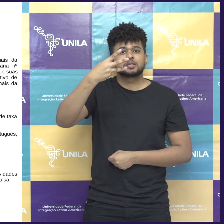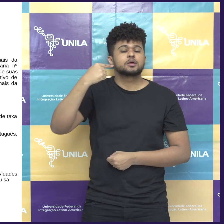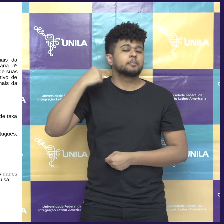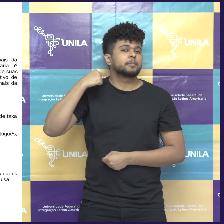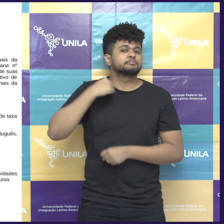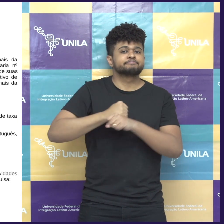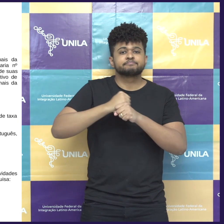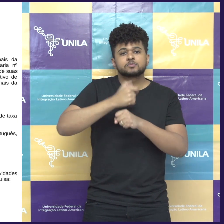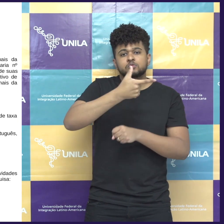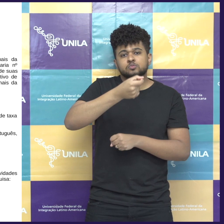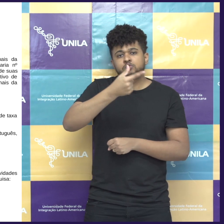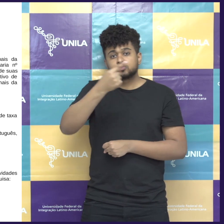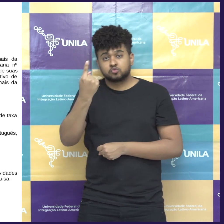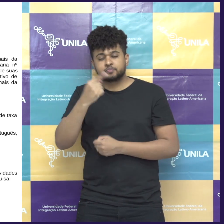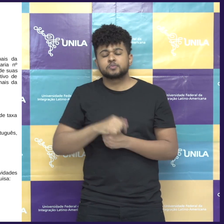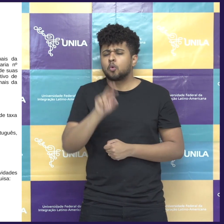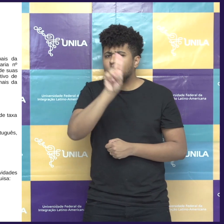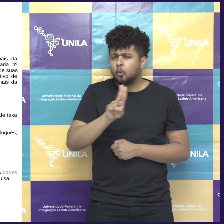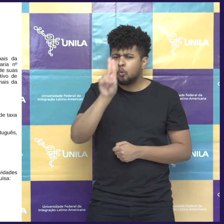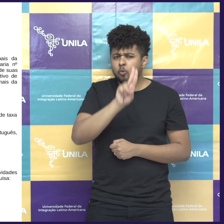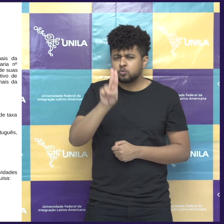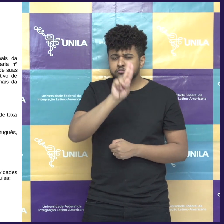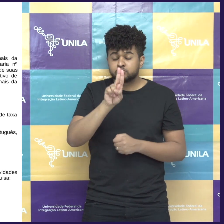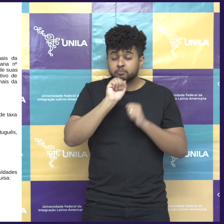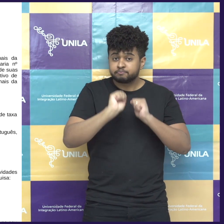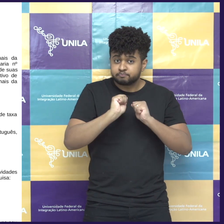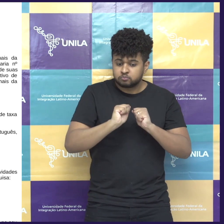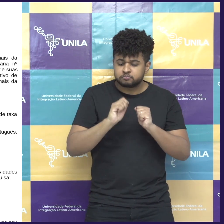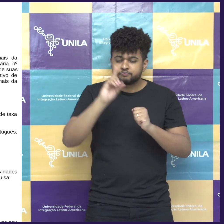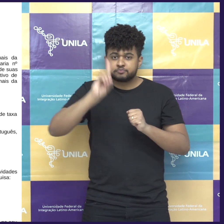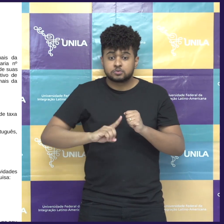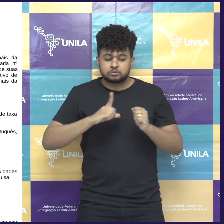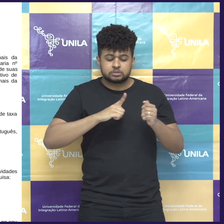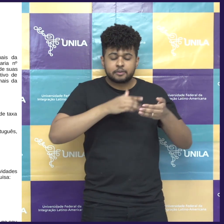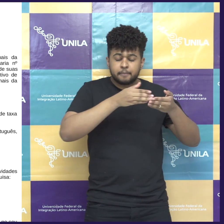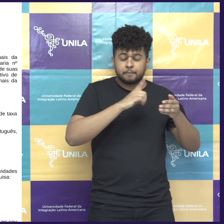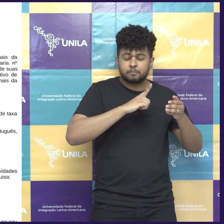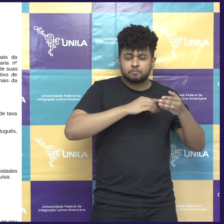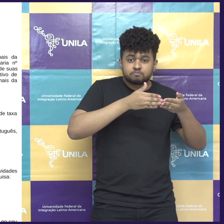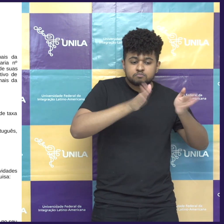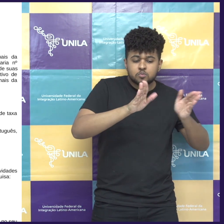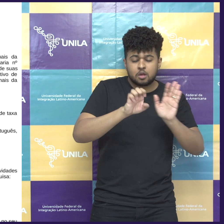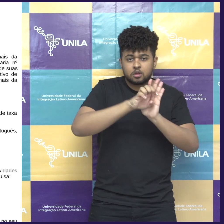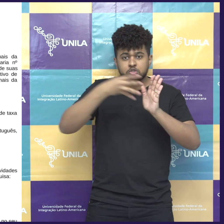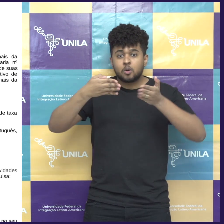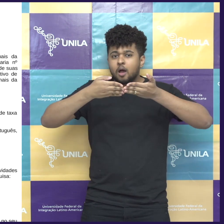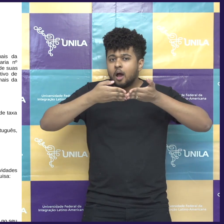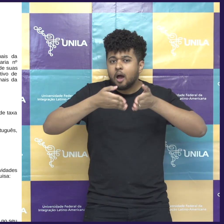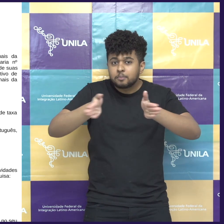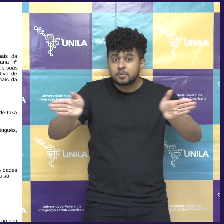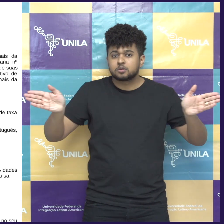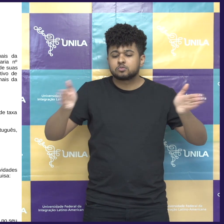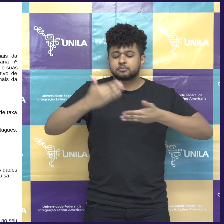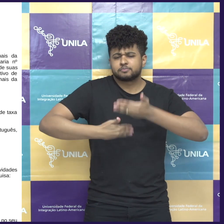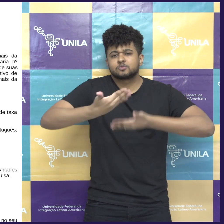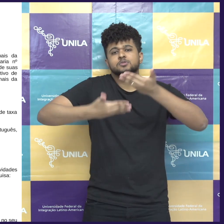de 2021, no uso de suas atribuições, toma pública, pelo presente edital, a abertura do